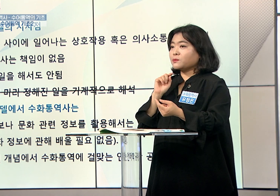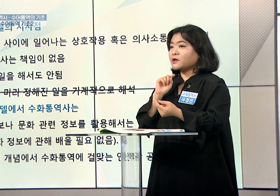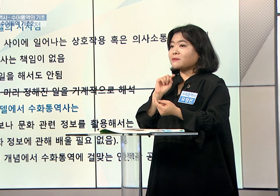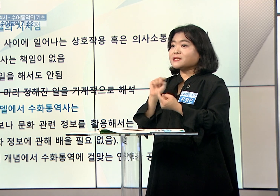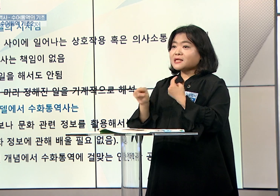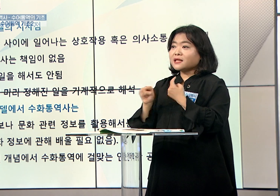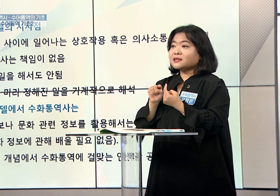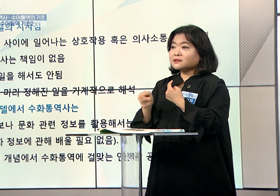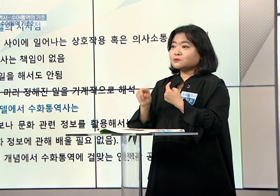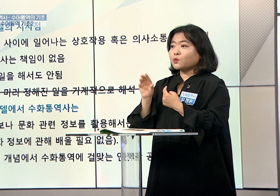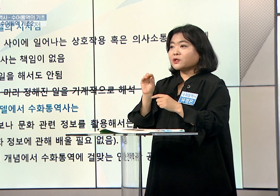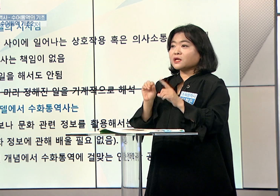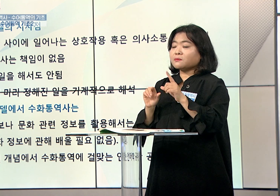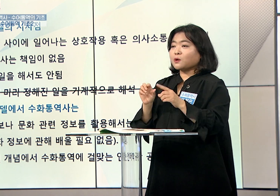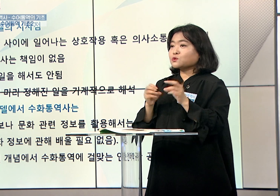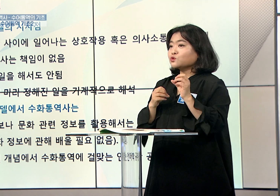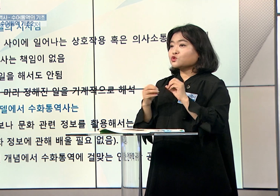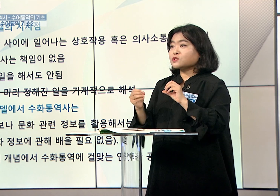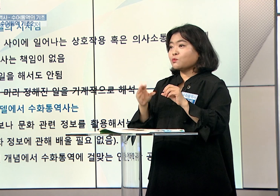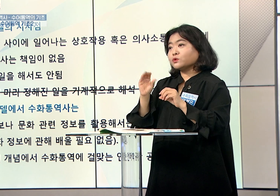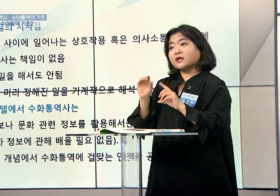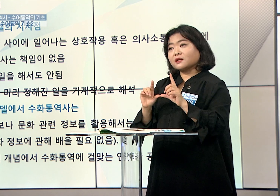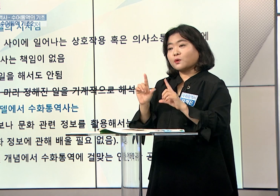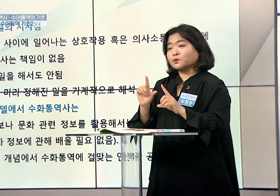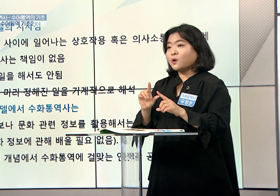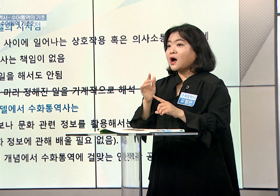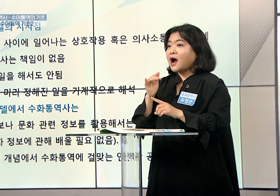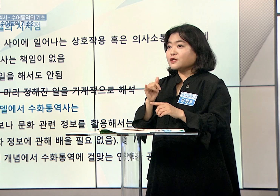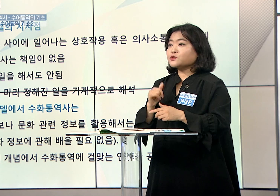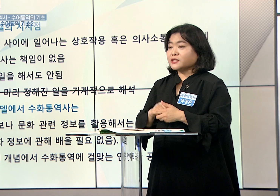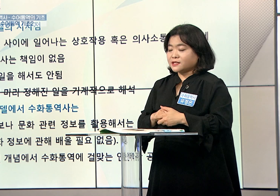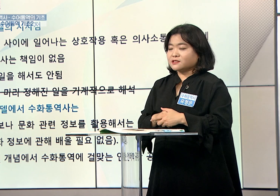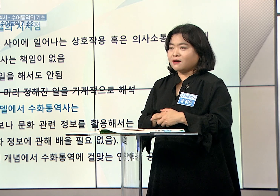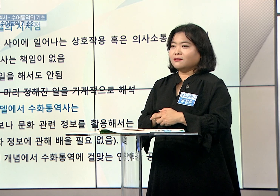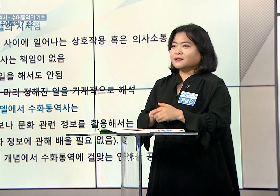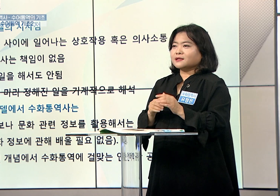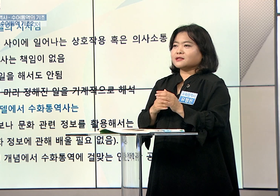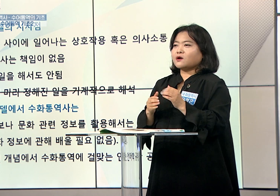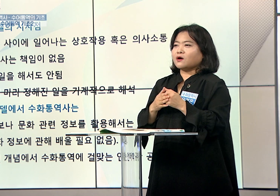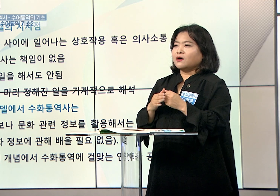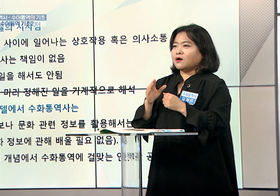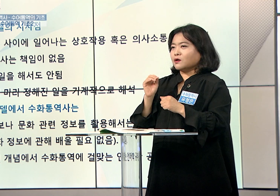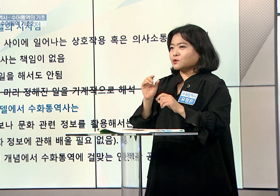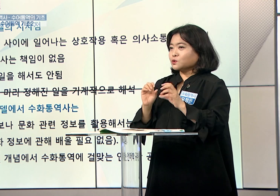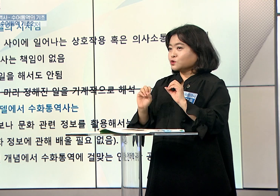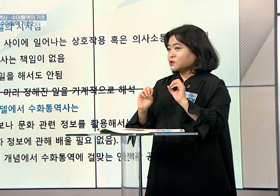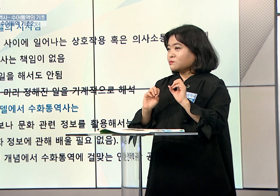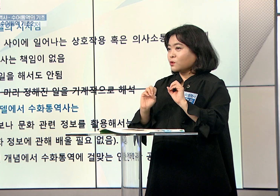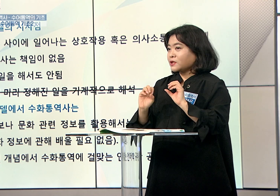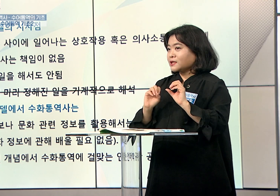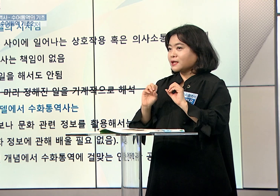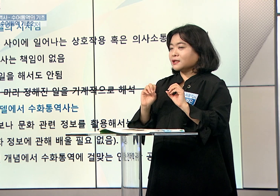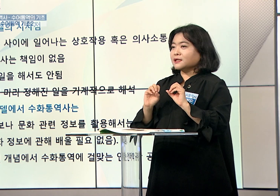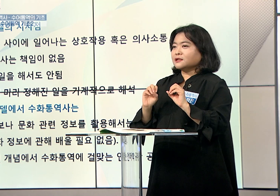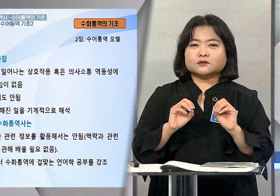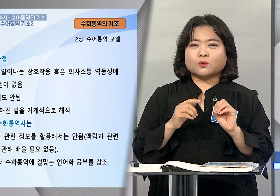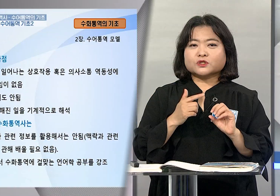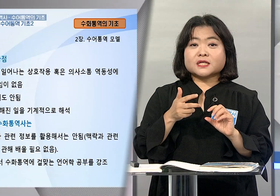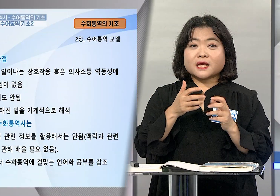보면 맞지 않는 모델이 바로 송수신 모델이라고도 할 수 있겠죠. 그래서 송수신 모델을 너무